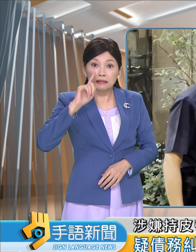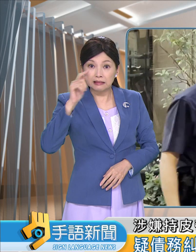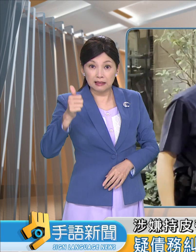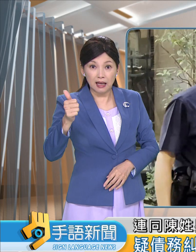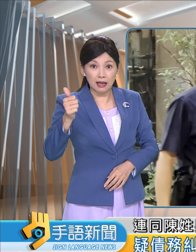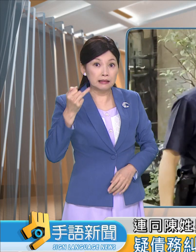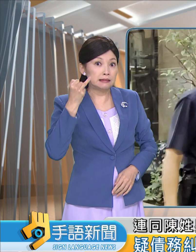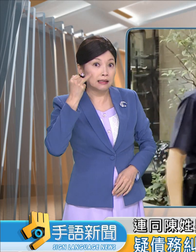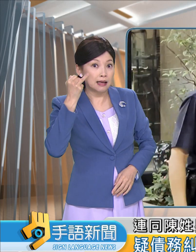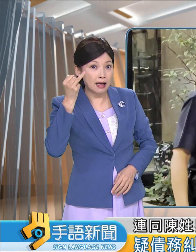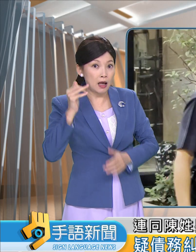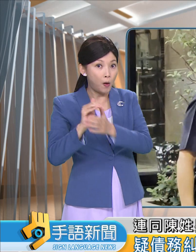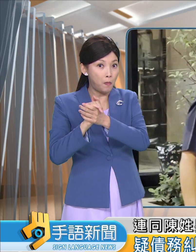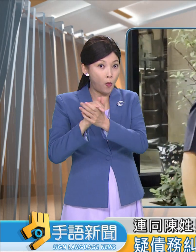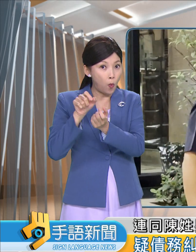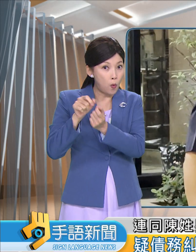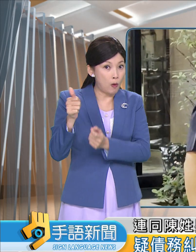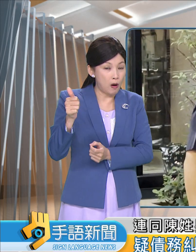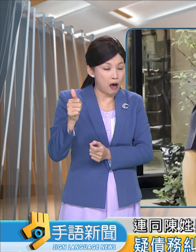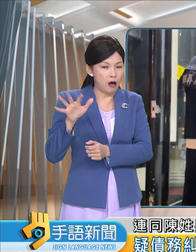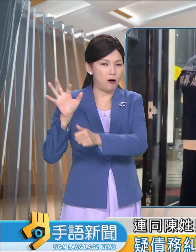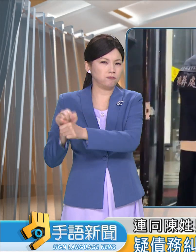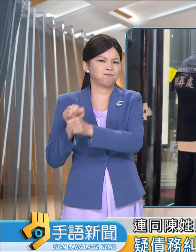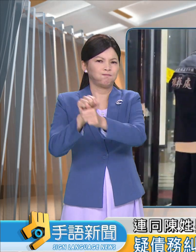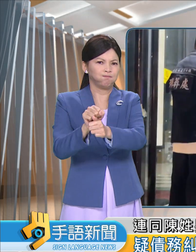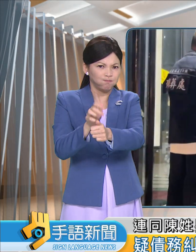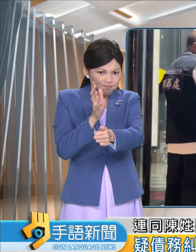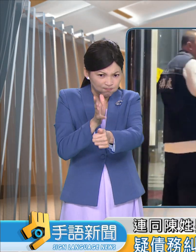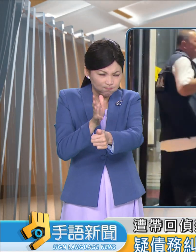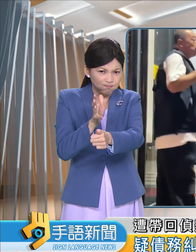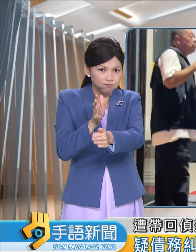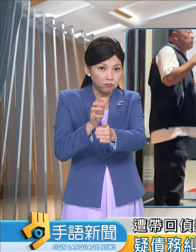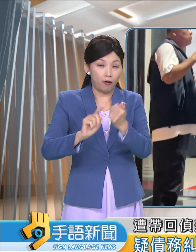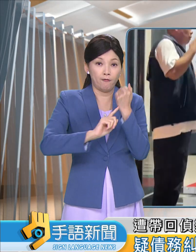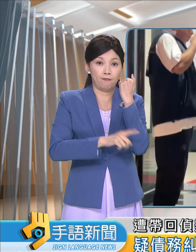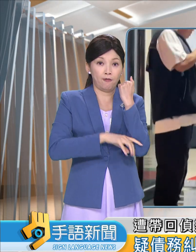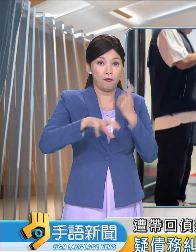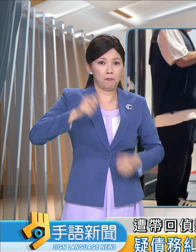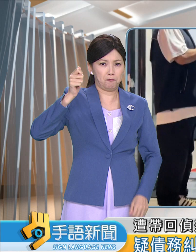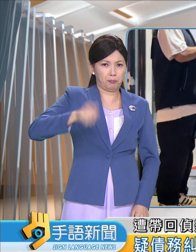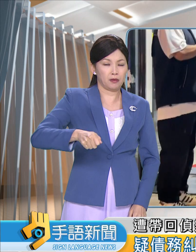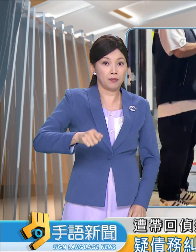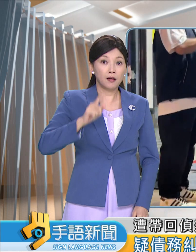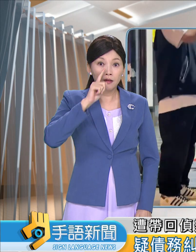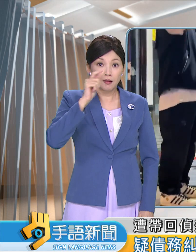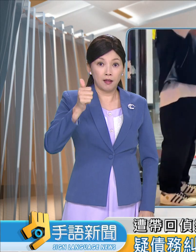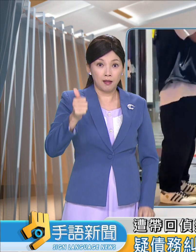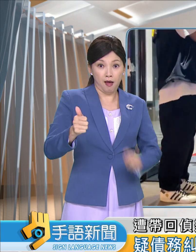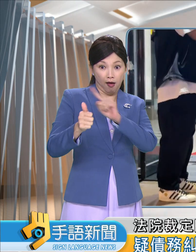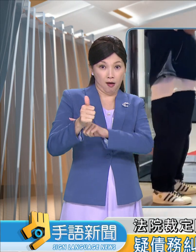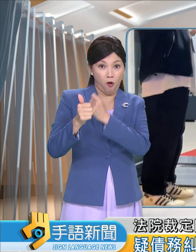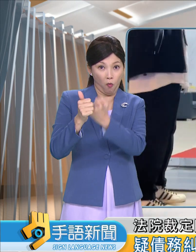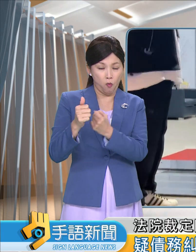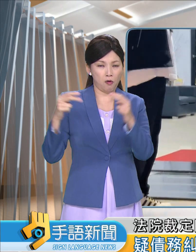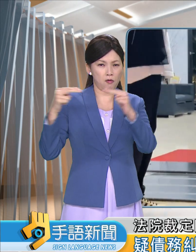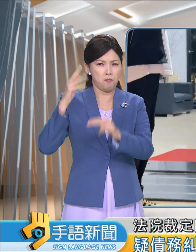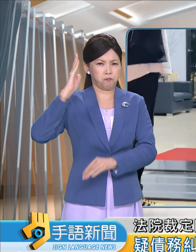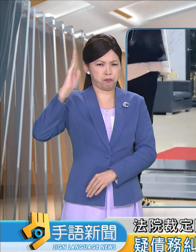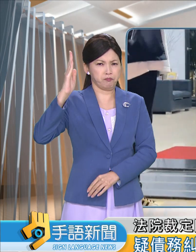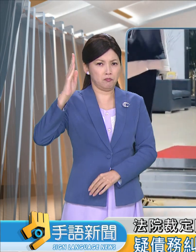连同陈姓男子的姐姐、吕姓友人都遭带回侦办。法院裁定陈姓男子羁